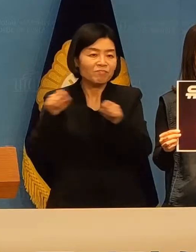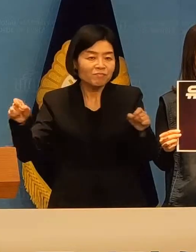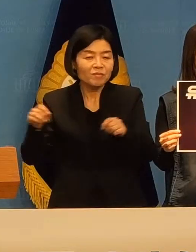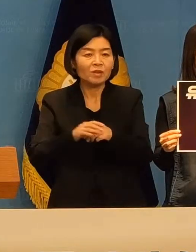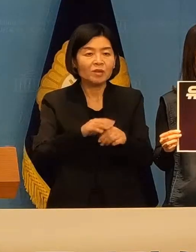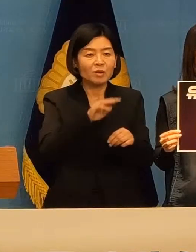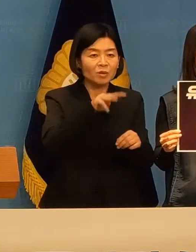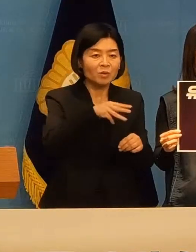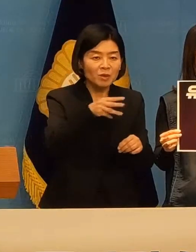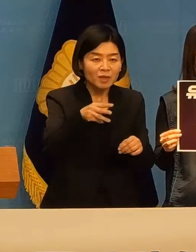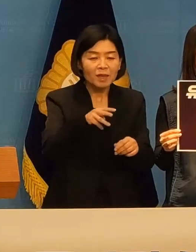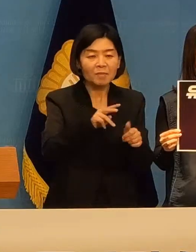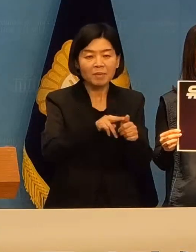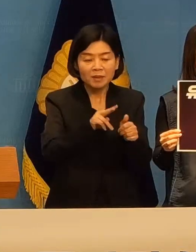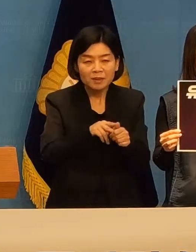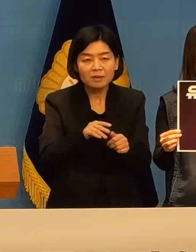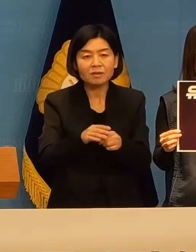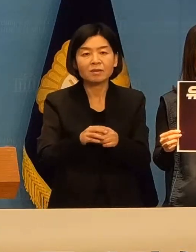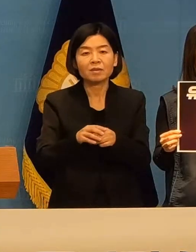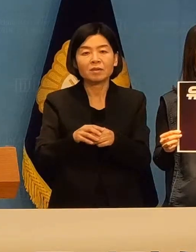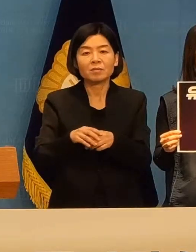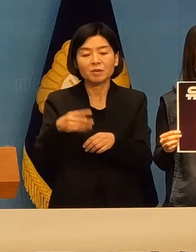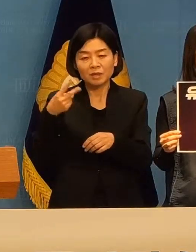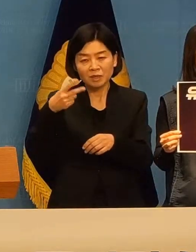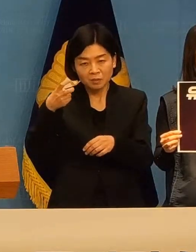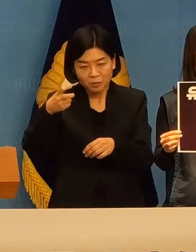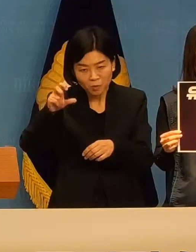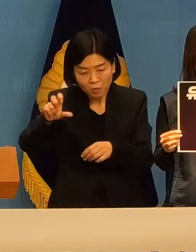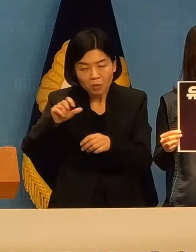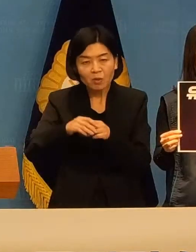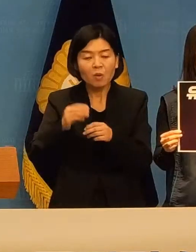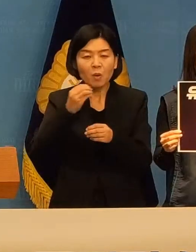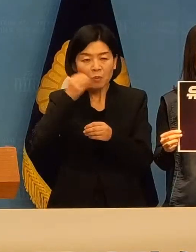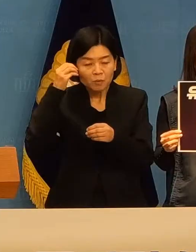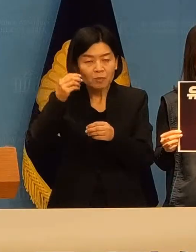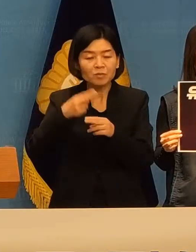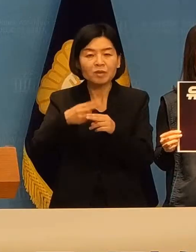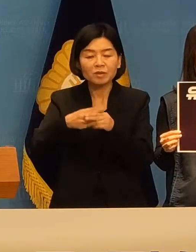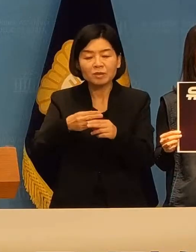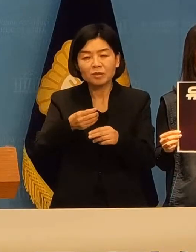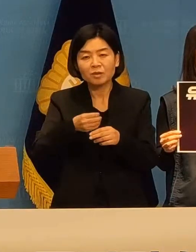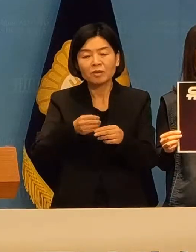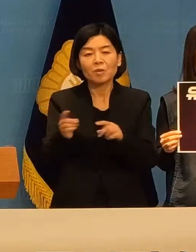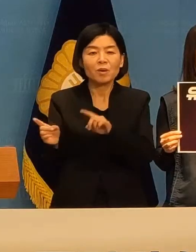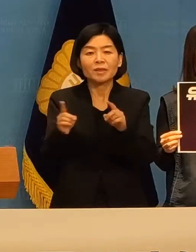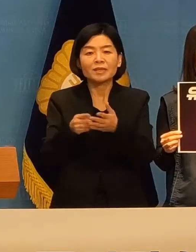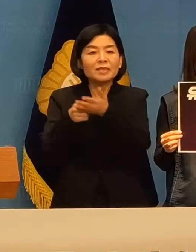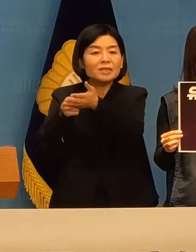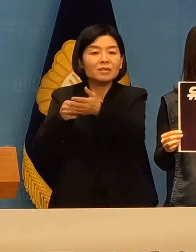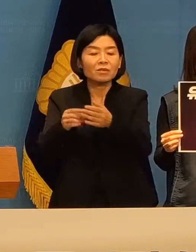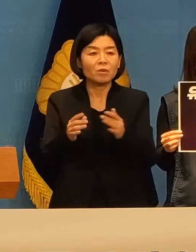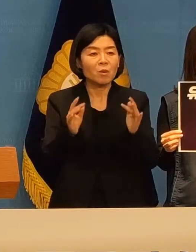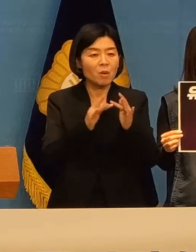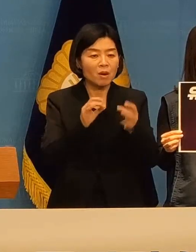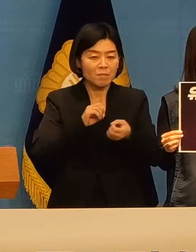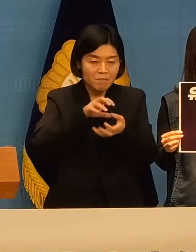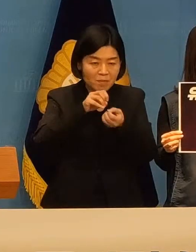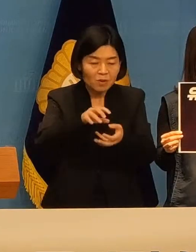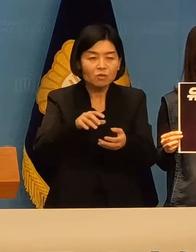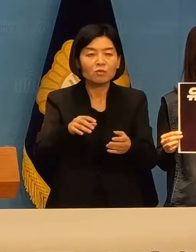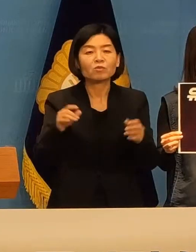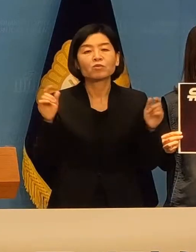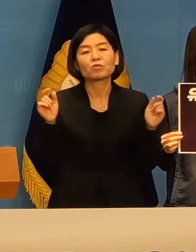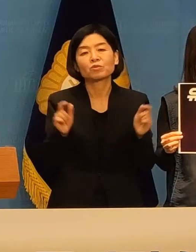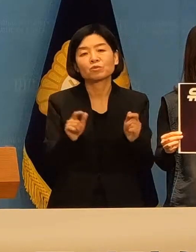스타컴 배송 업무 대한통운 이관, 25년 홈플러스 회생 신청 등 온라인 배송 사업의 축소를 단행하고 있습니다.